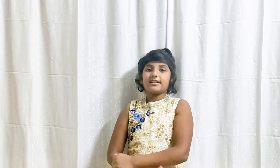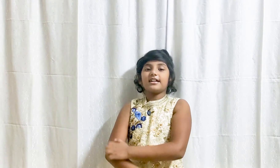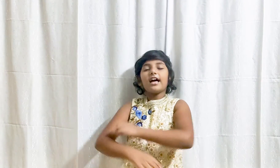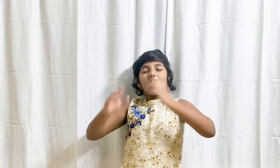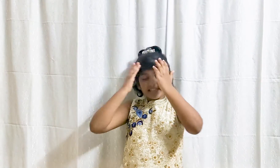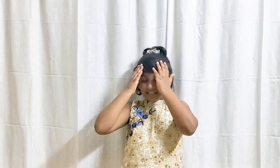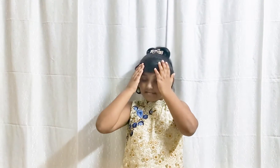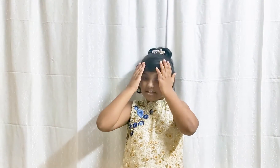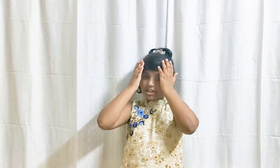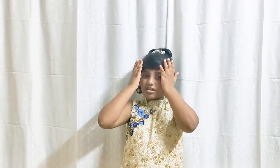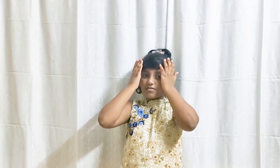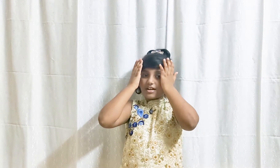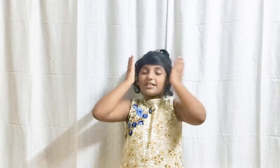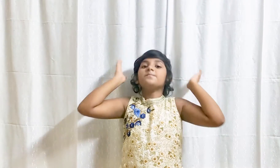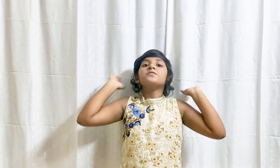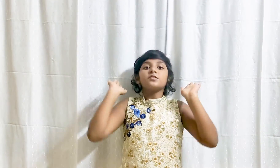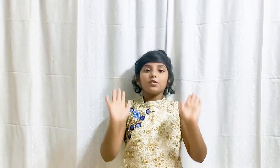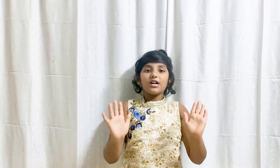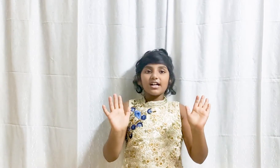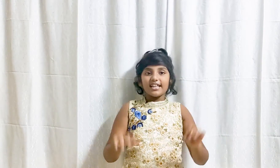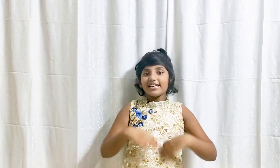சபிக்கிறவர்களுக்கு ஆசீர்வதியுங்கள், உங்களை